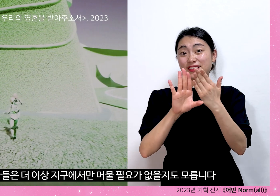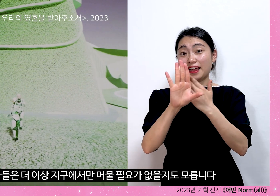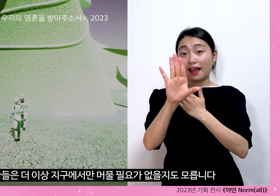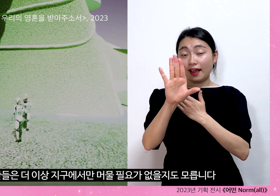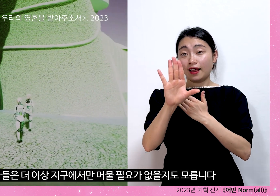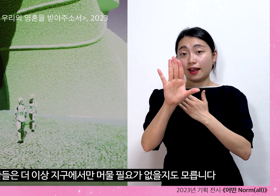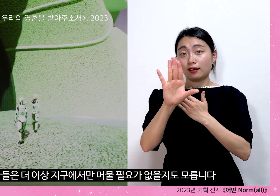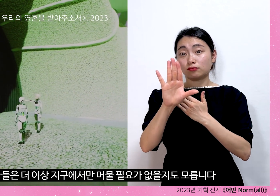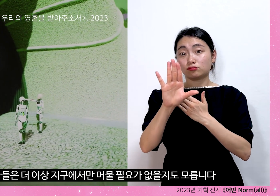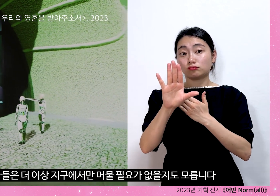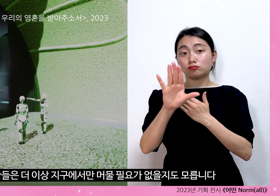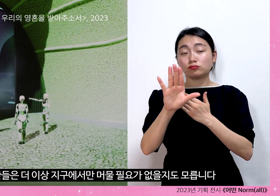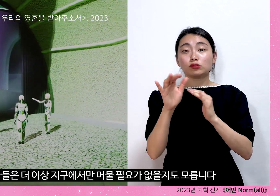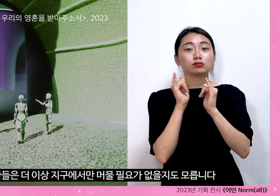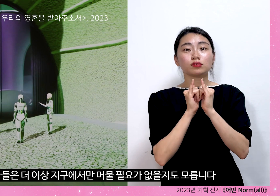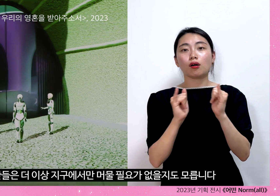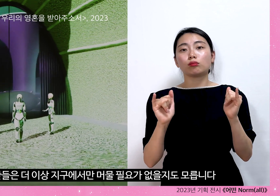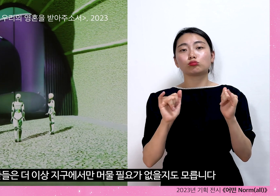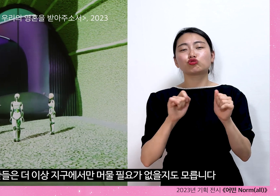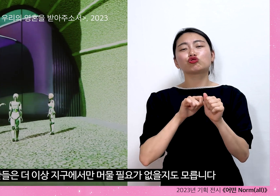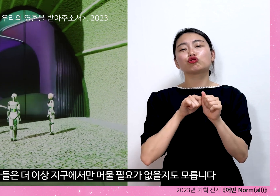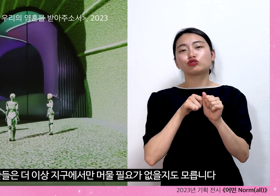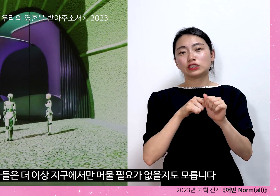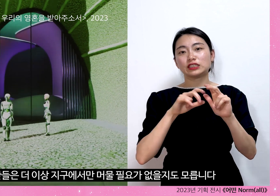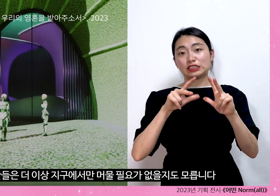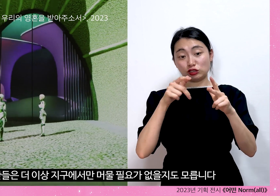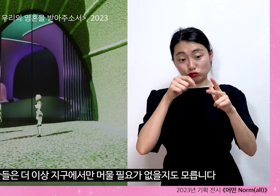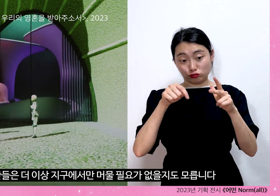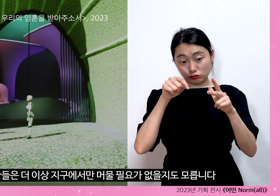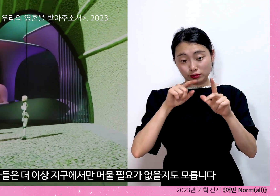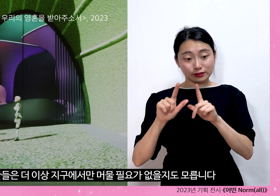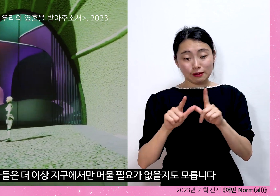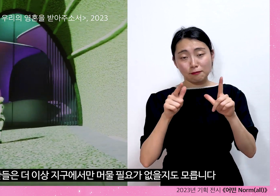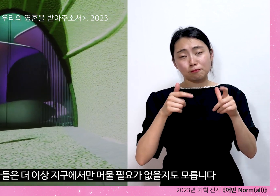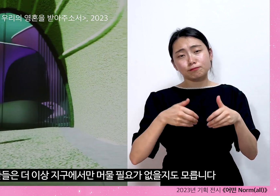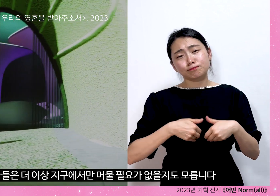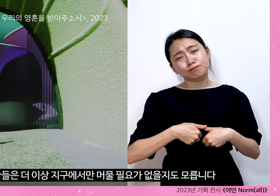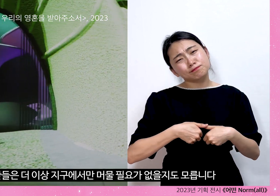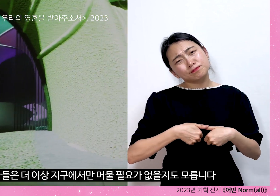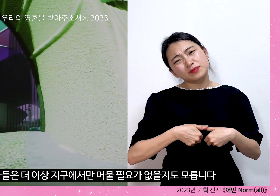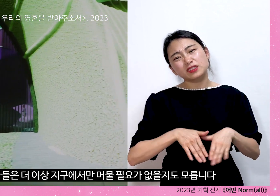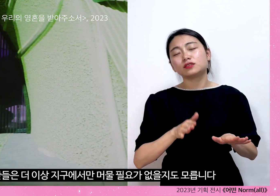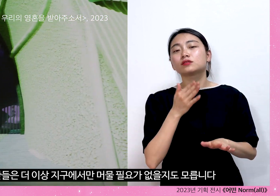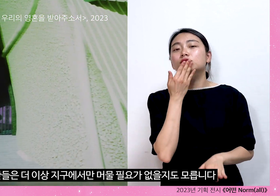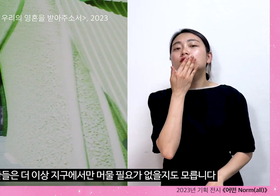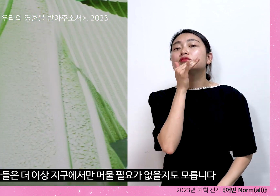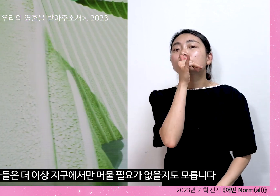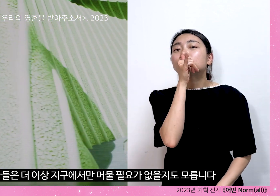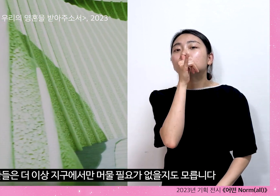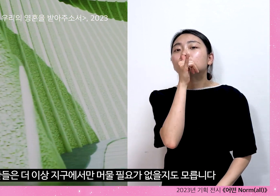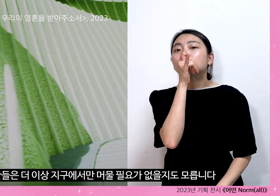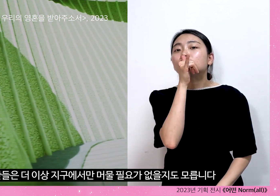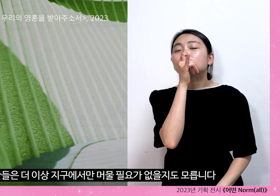미래의 인간들은 더 이상 지구에서만 머물 필요가 없을지도 모릅니다.